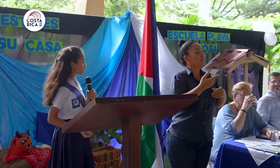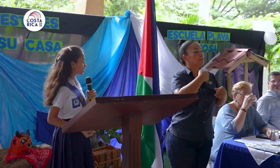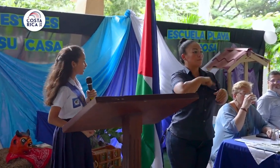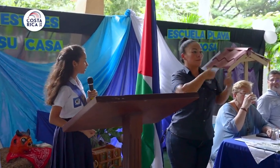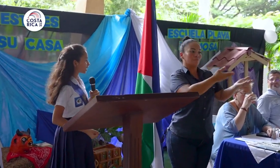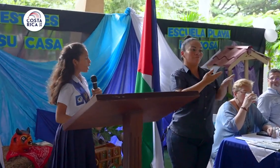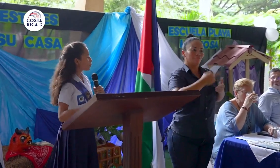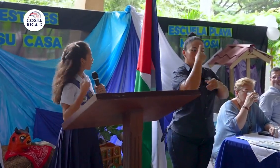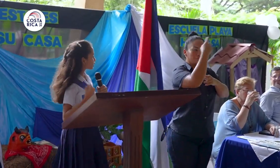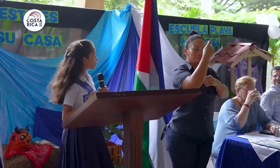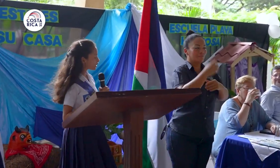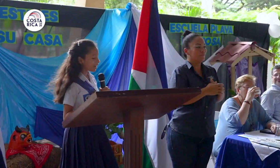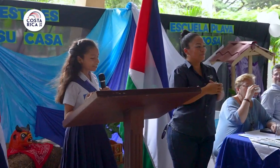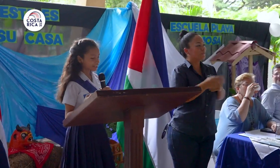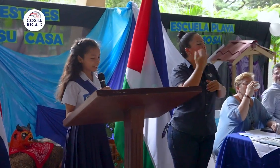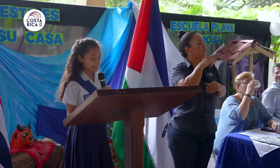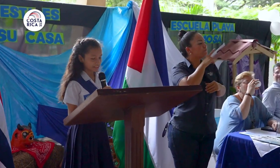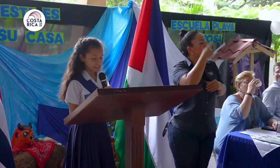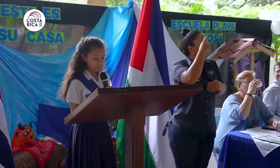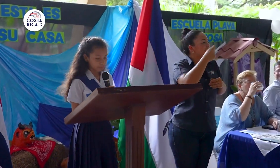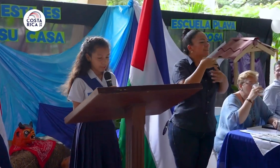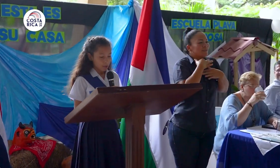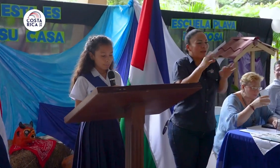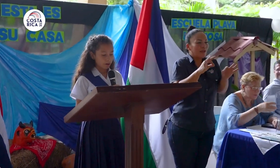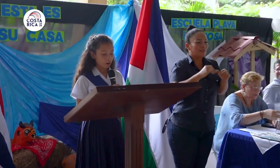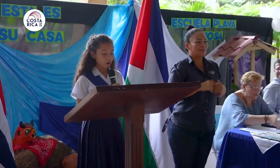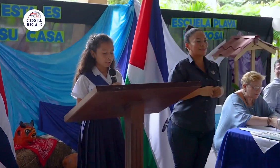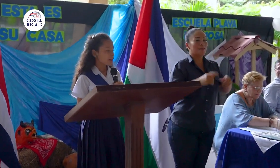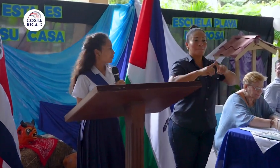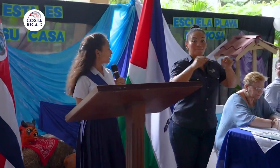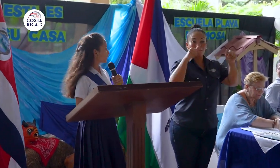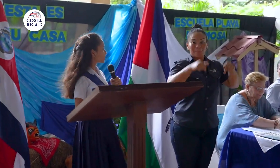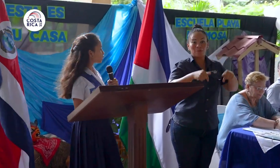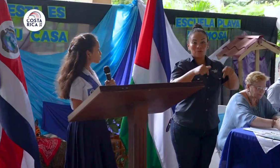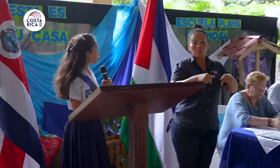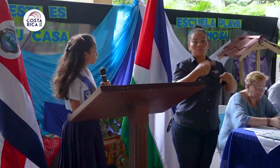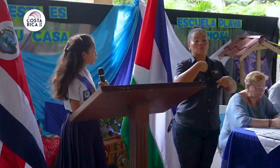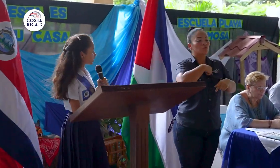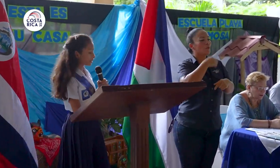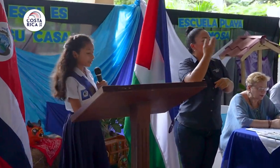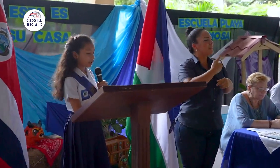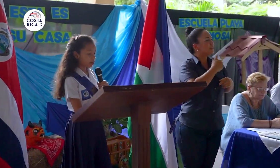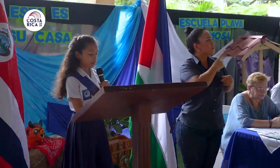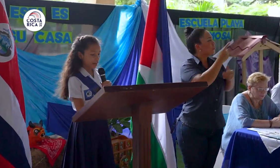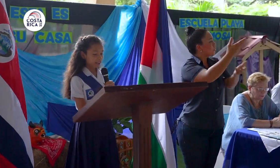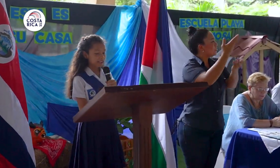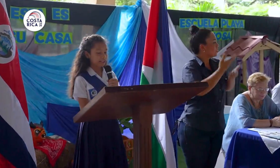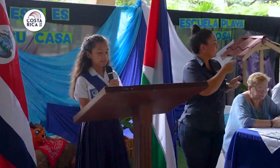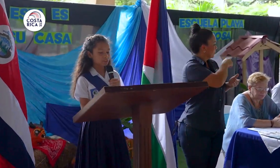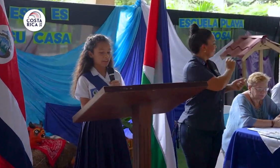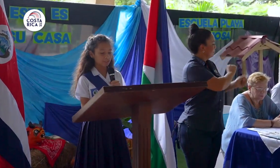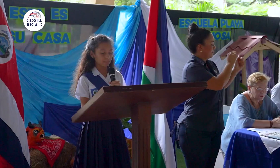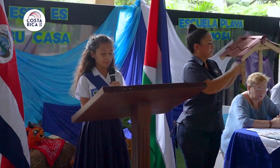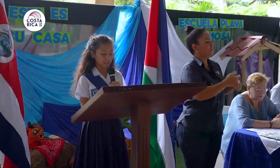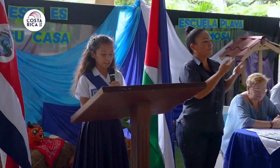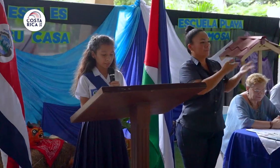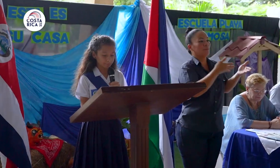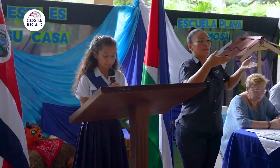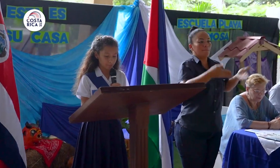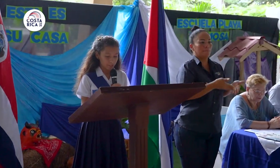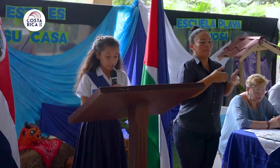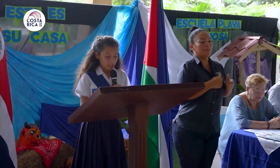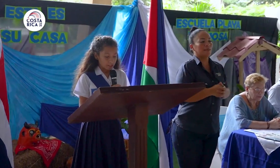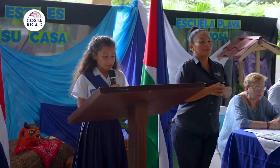señor presidente, porque soñar es gratis. Pero hoy, bendecidos por Dios de tenerlo acá, le damos la